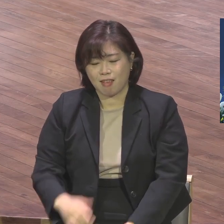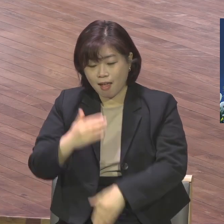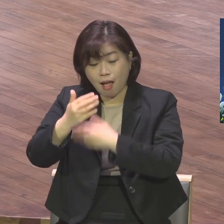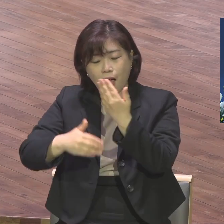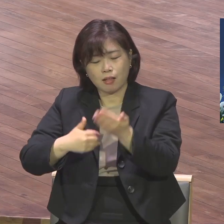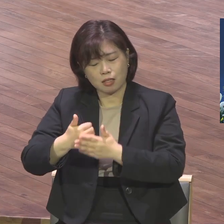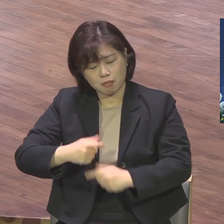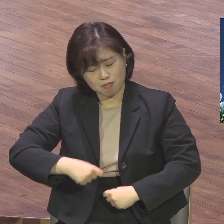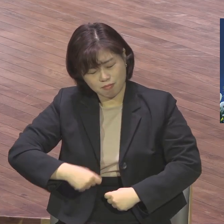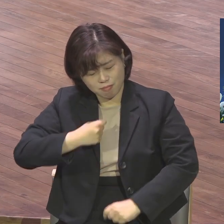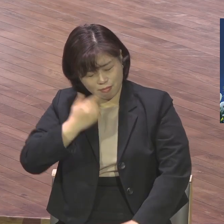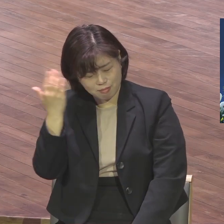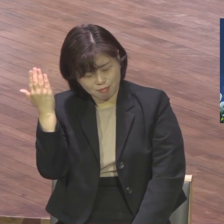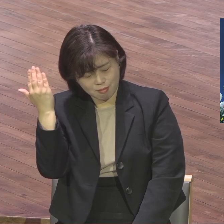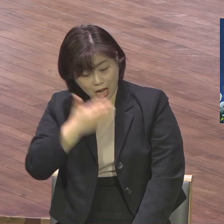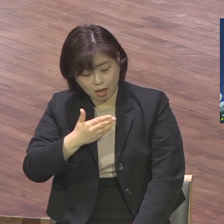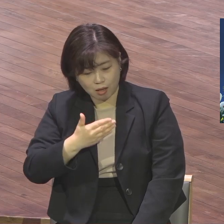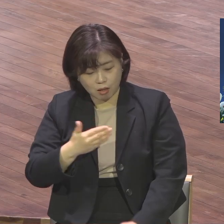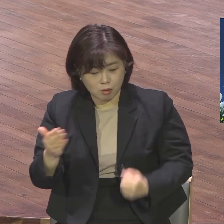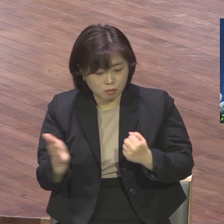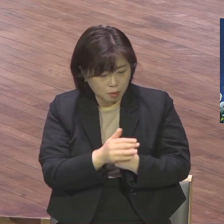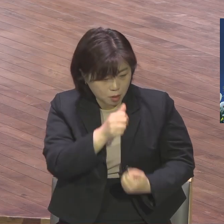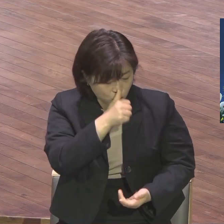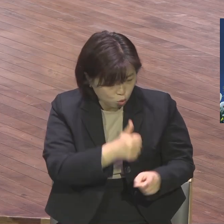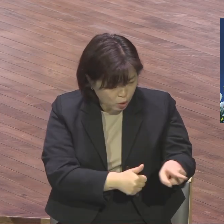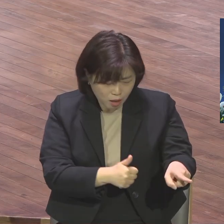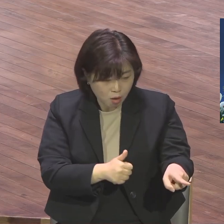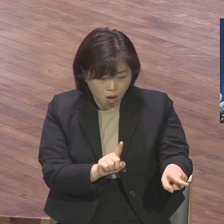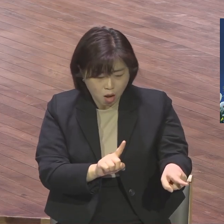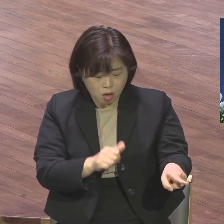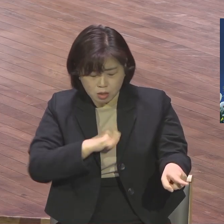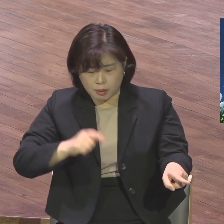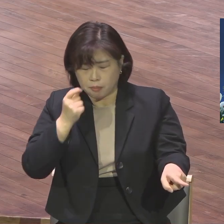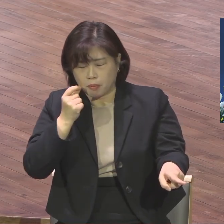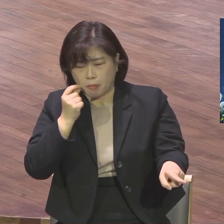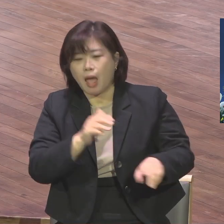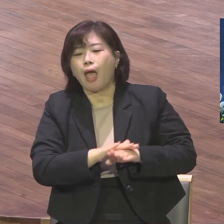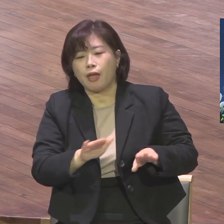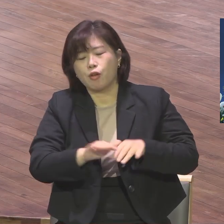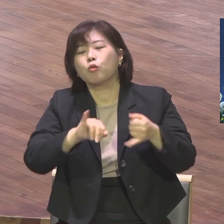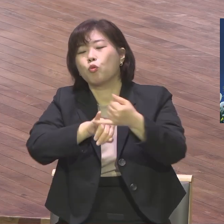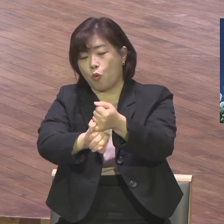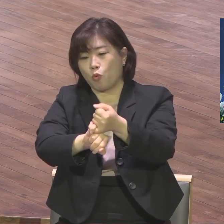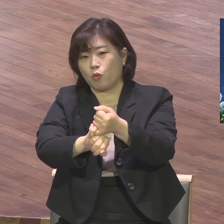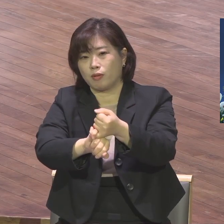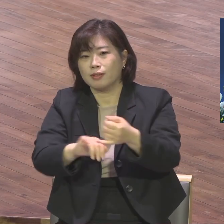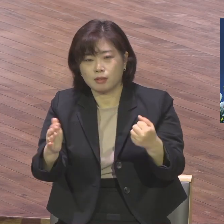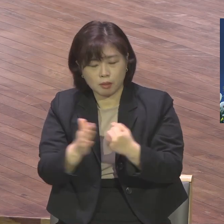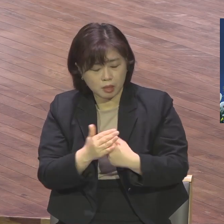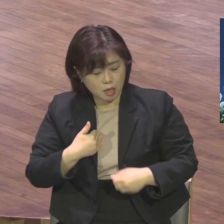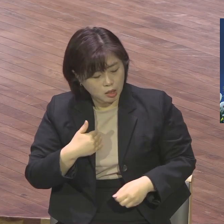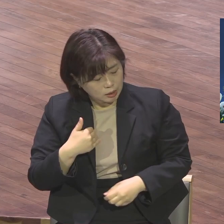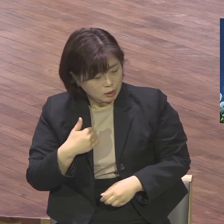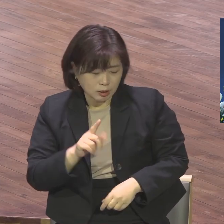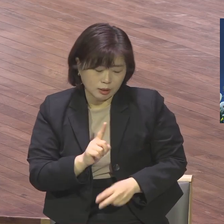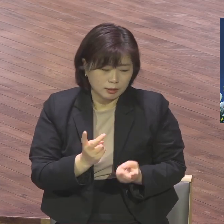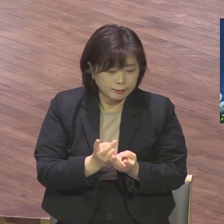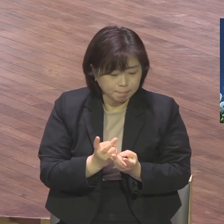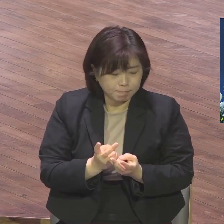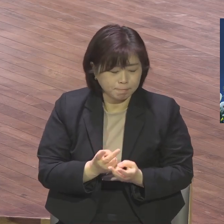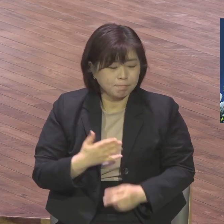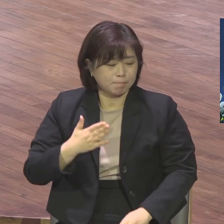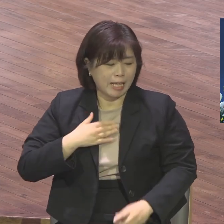합리화하지 않아요. 해결해야 돼요. 해결하는 방법 당신 스스로가 희생했어야 돼요. 그것이 바로